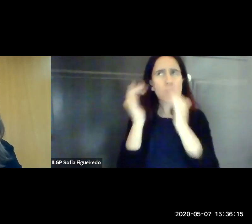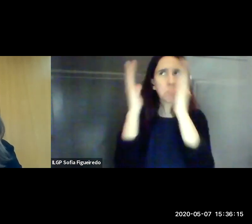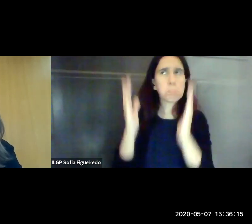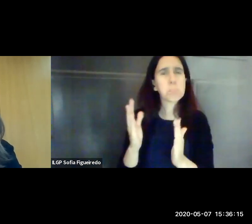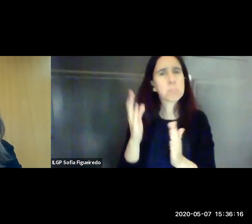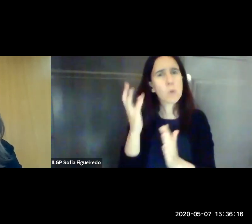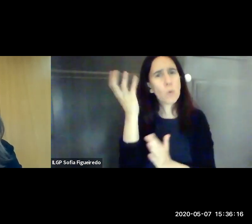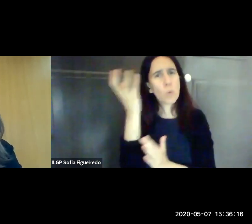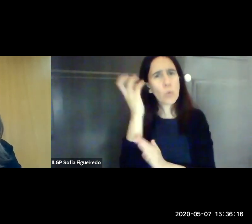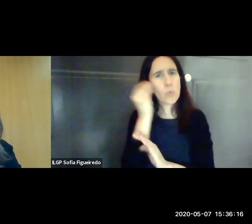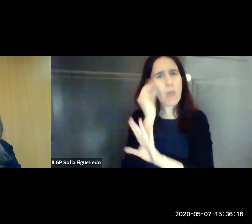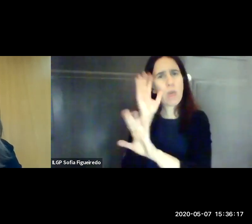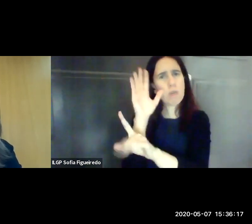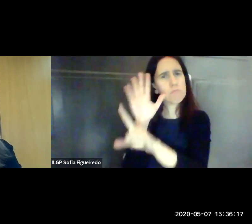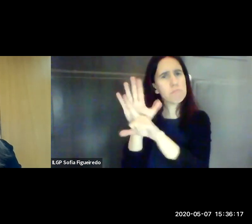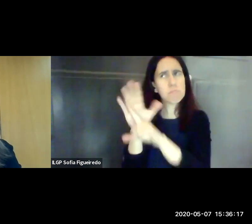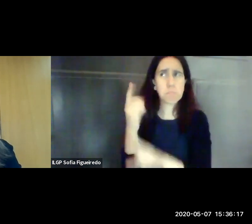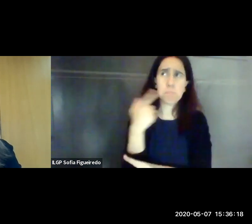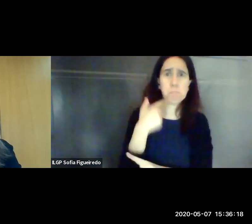da cultura organizacional, ou seja,